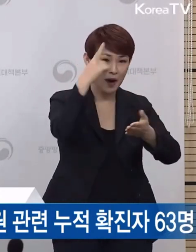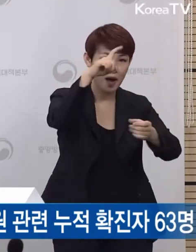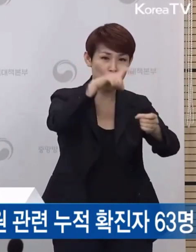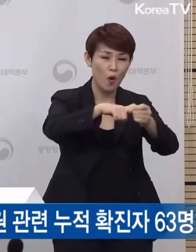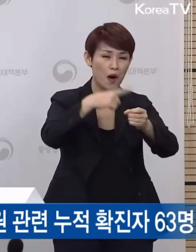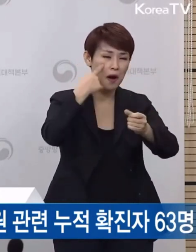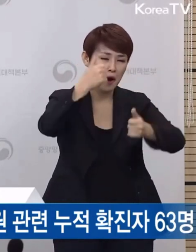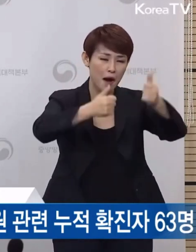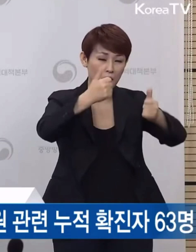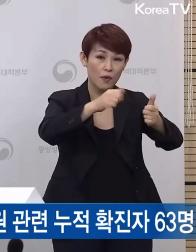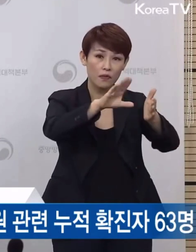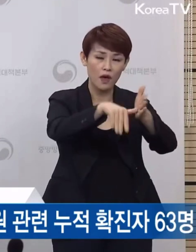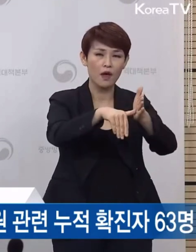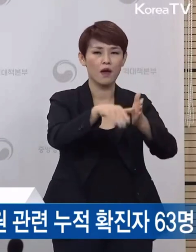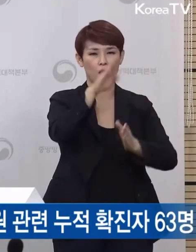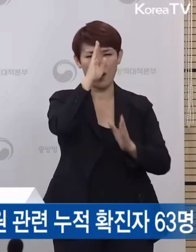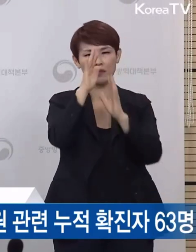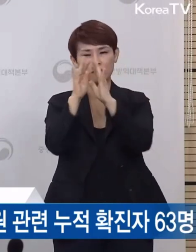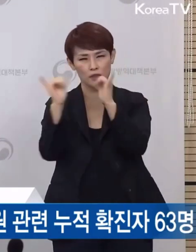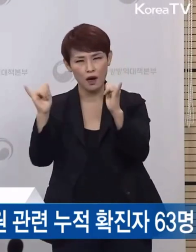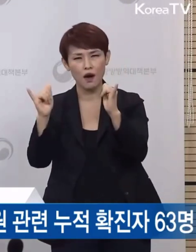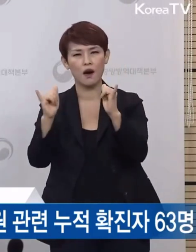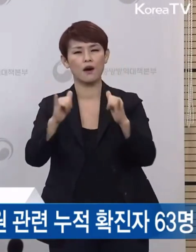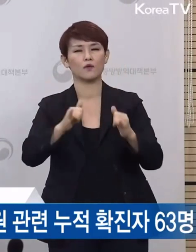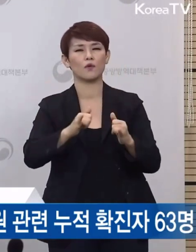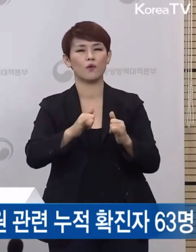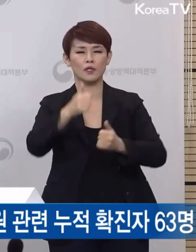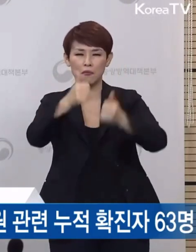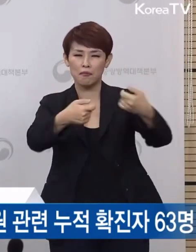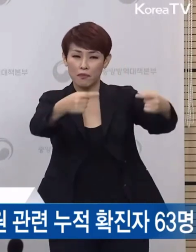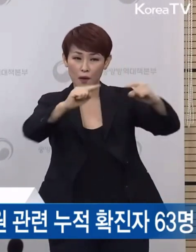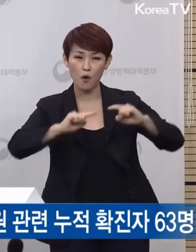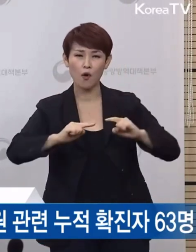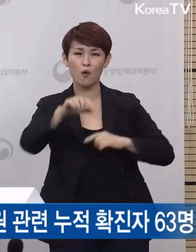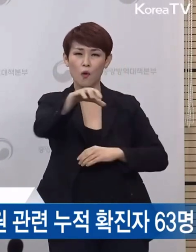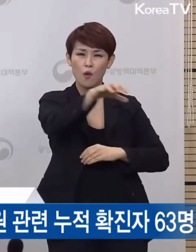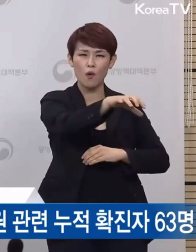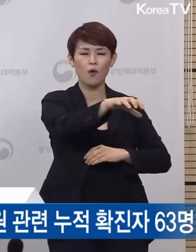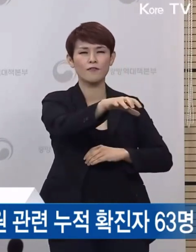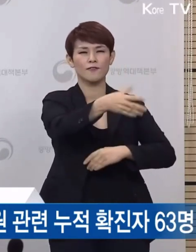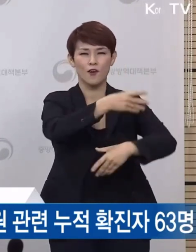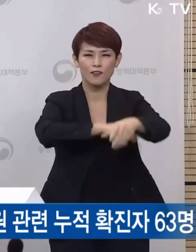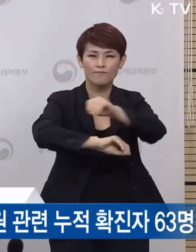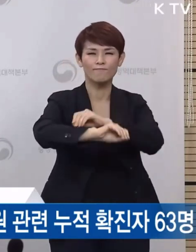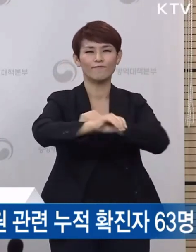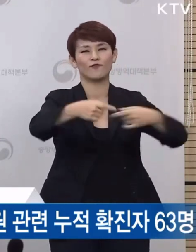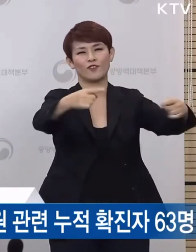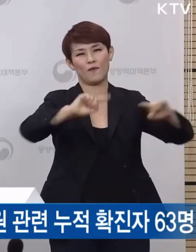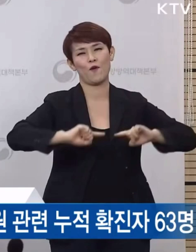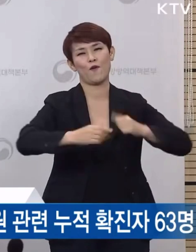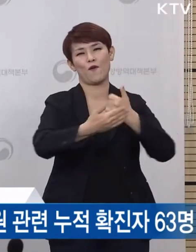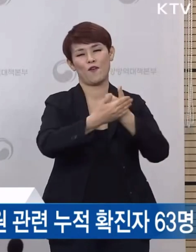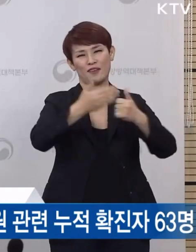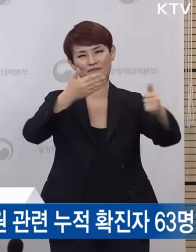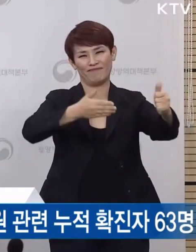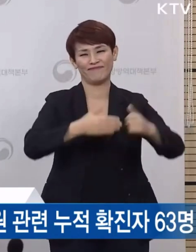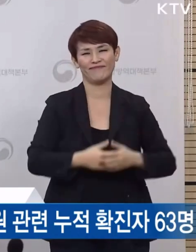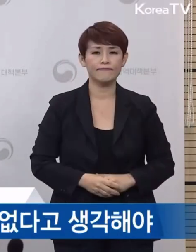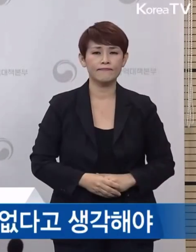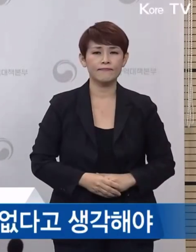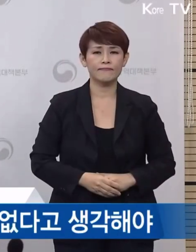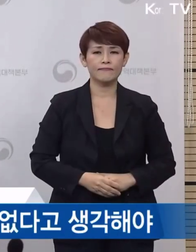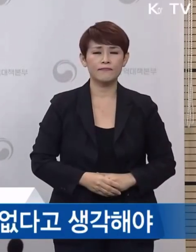있어서 환자들 그리고 임상에 참여하는 기관들의 앞으로도 적극적인 참여와 협조를